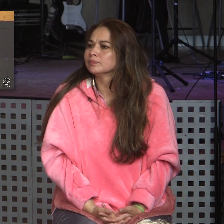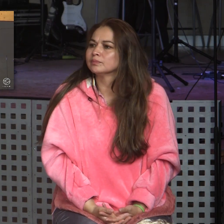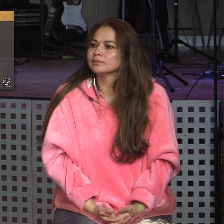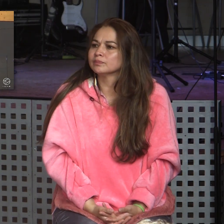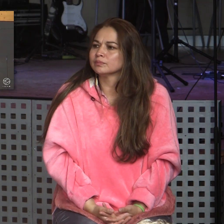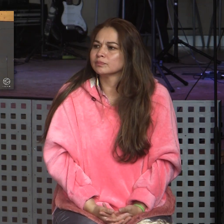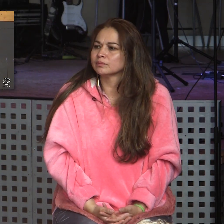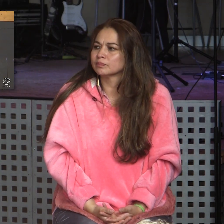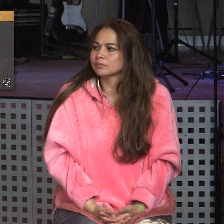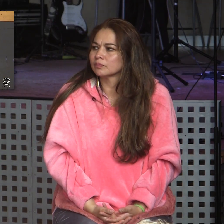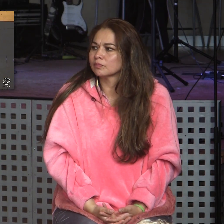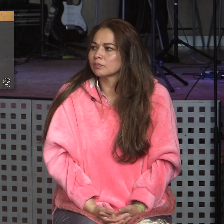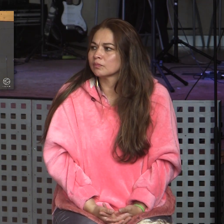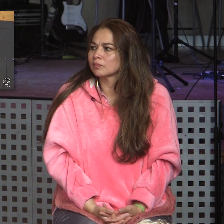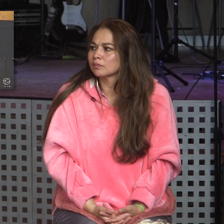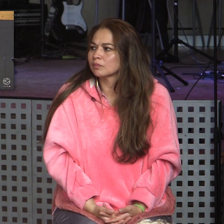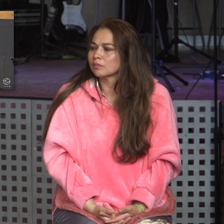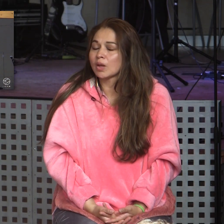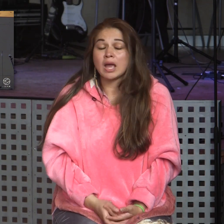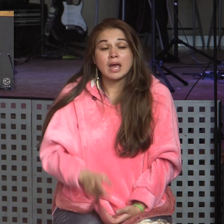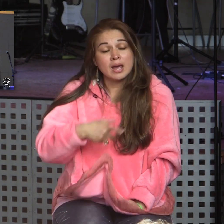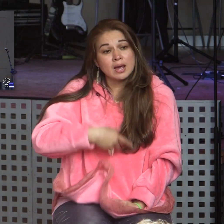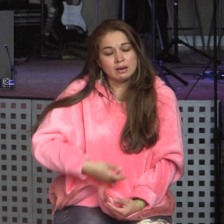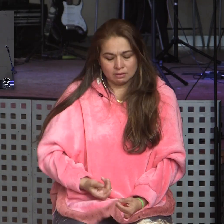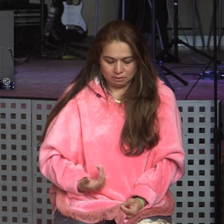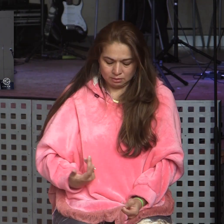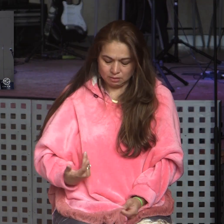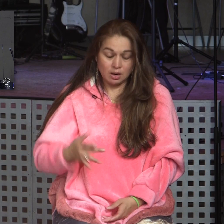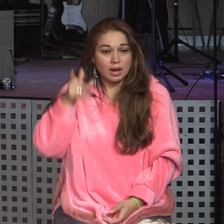El pueblo solo veía lo visible.